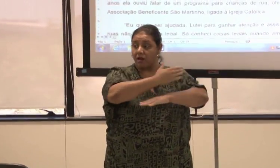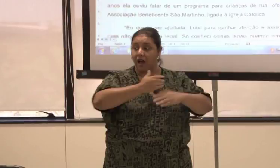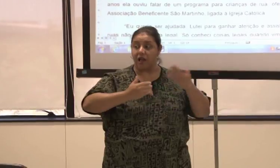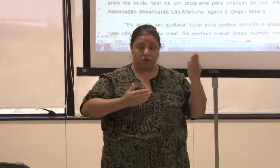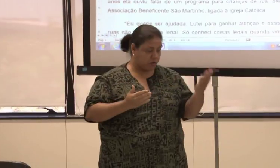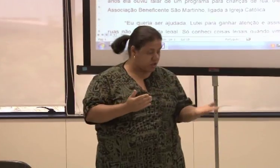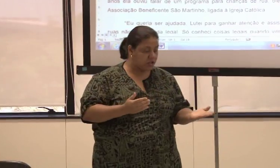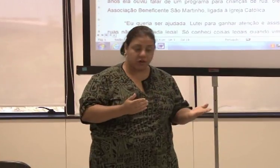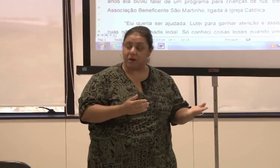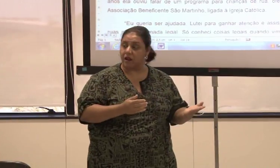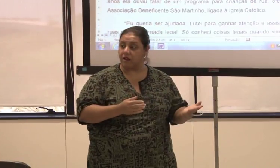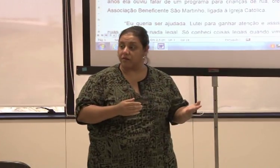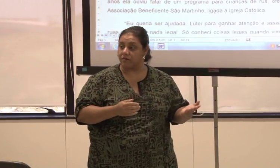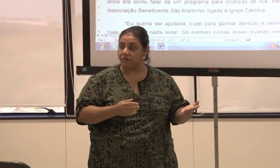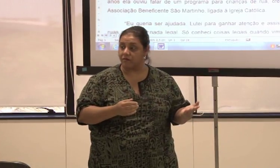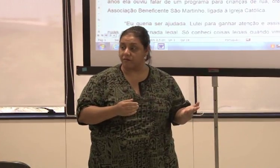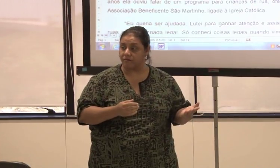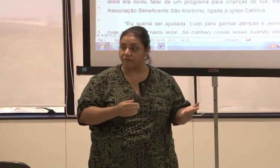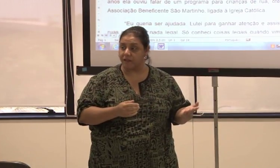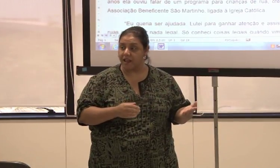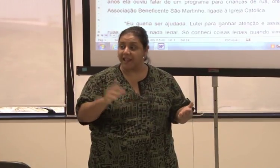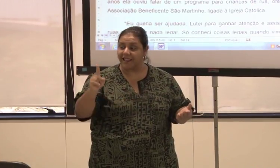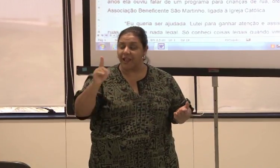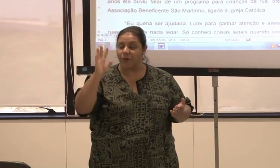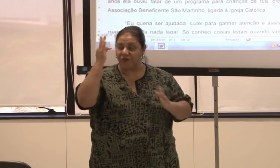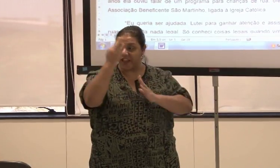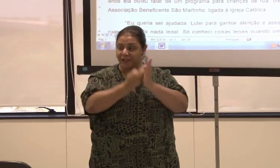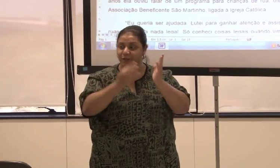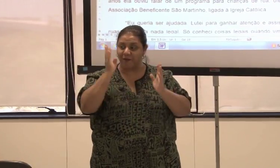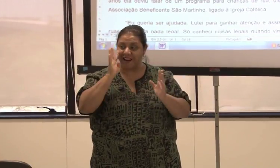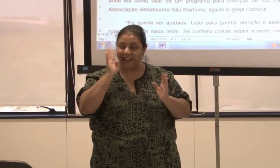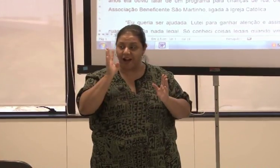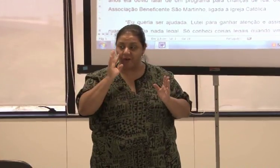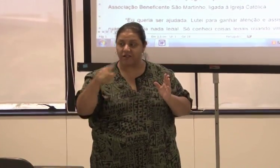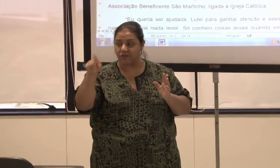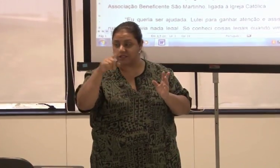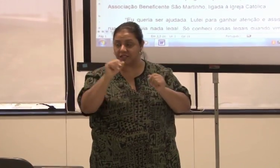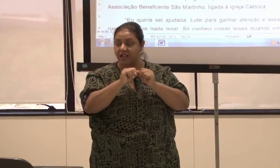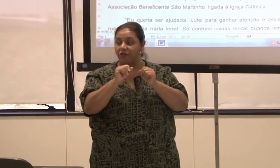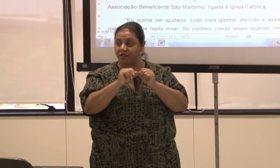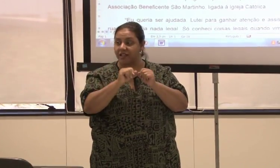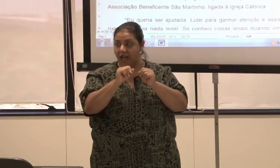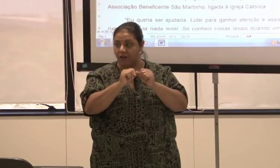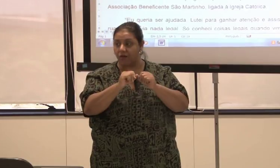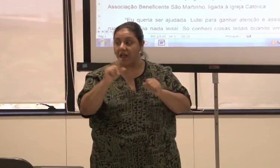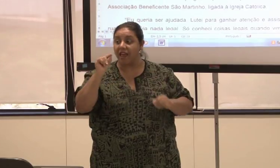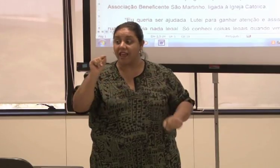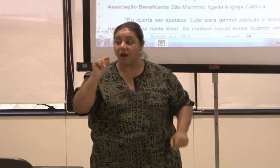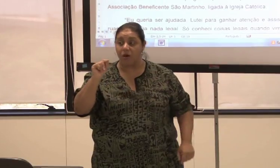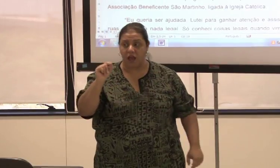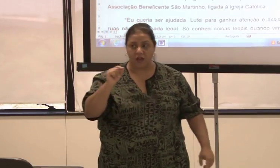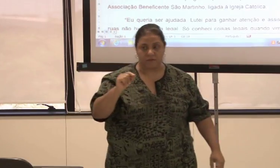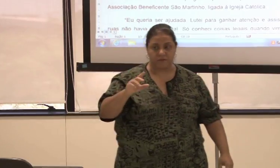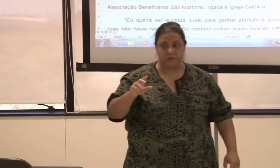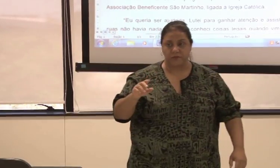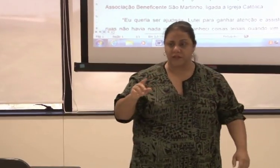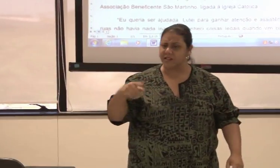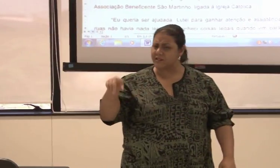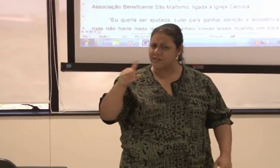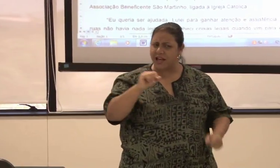Aí eu vou me dirigir para ela. Tem um texto bem legal que vocês ainda não fizeram, que é o quê? Vocês fizeram